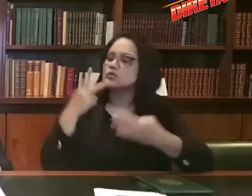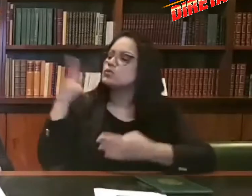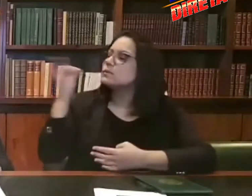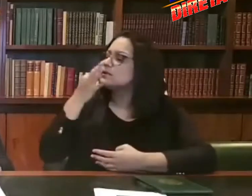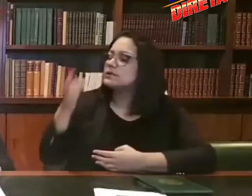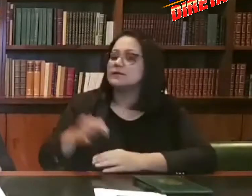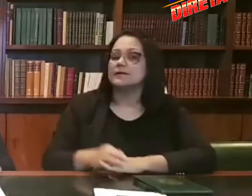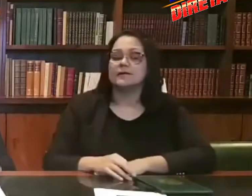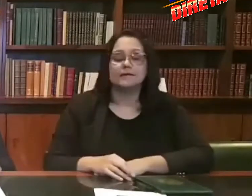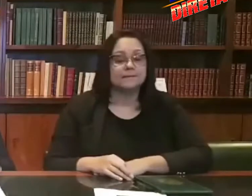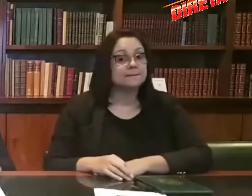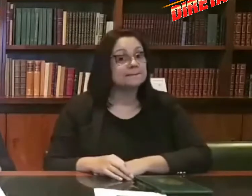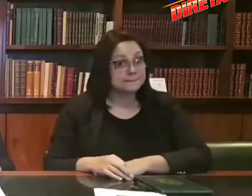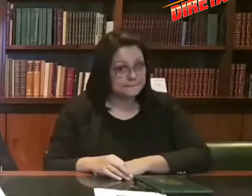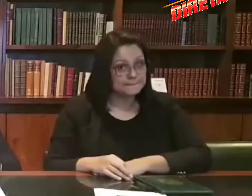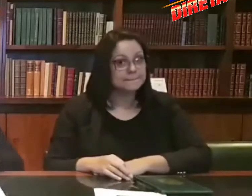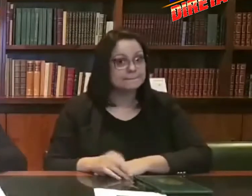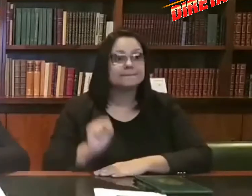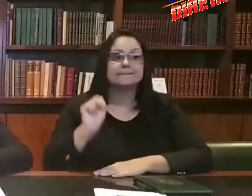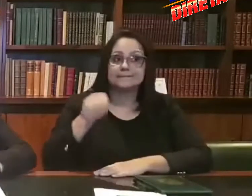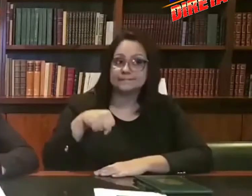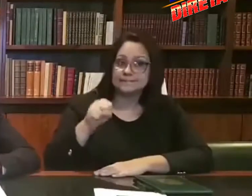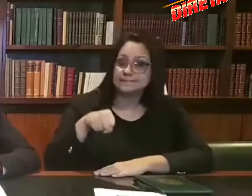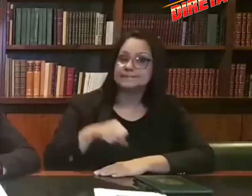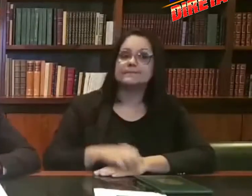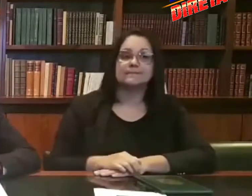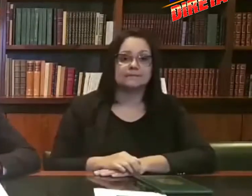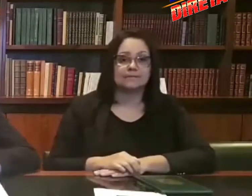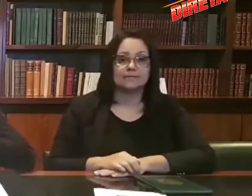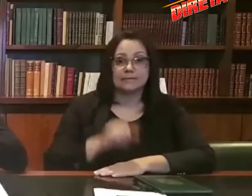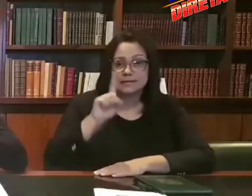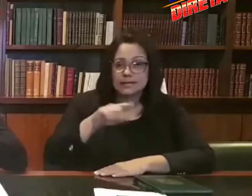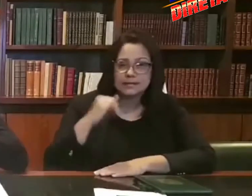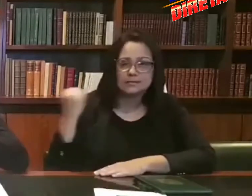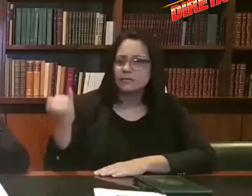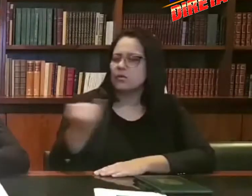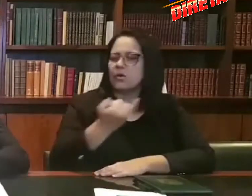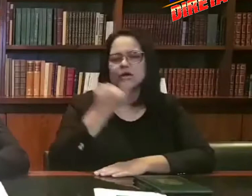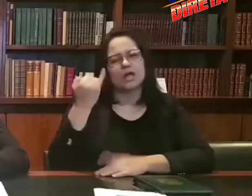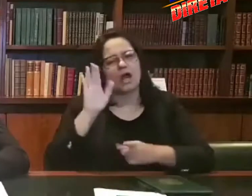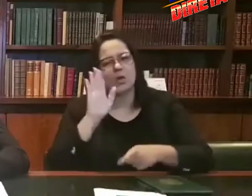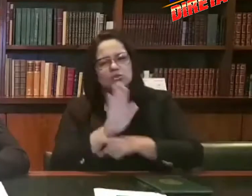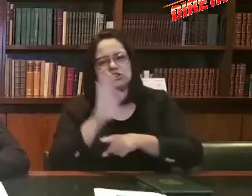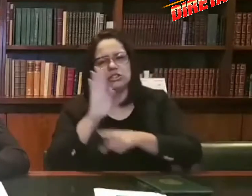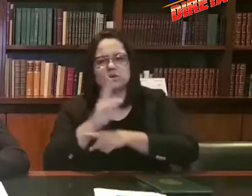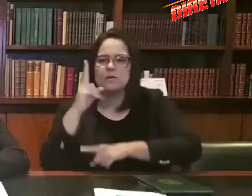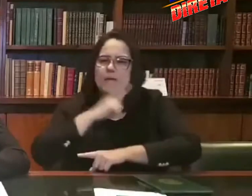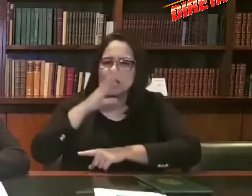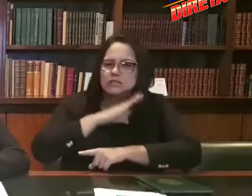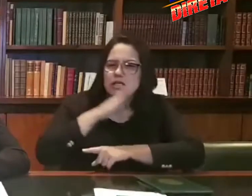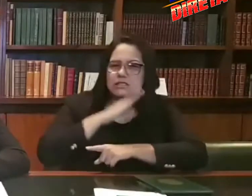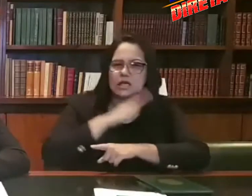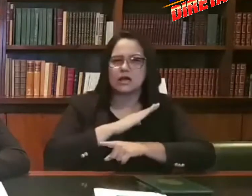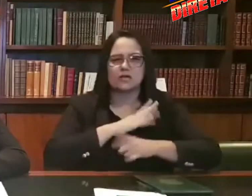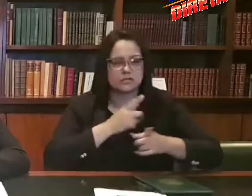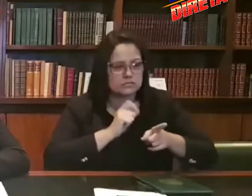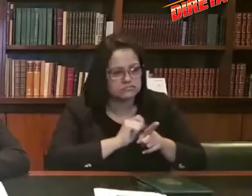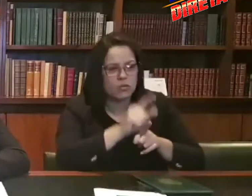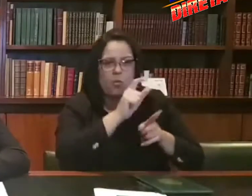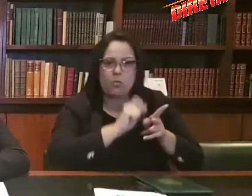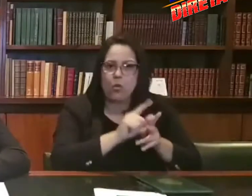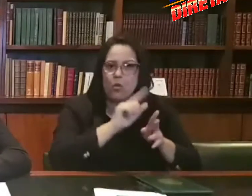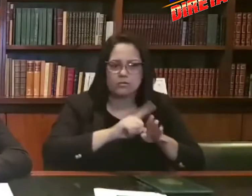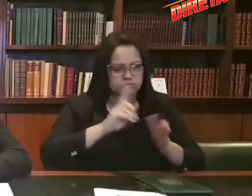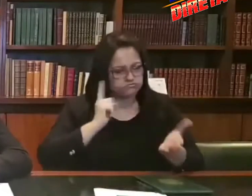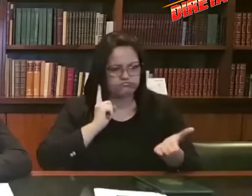Sim. E é tão importante, presidente, o auxílio emergencial, né, que nós fizemos de uma maneira